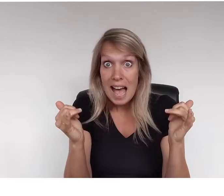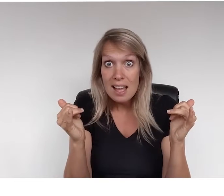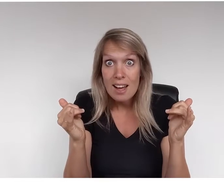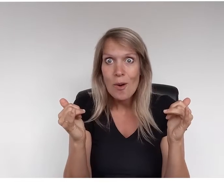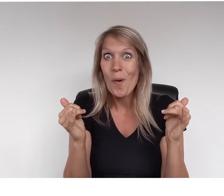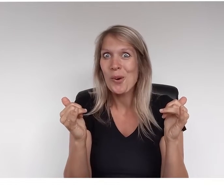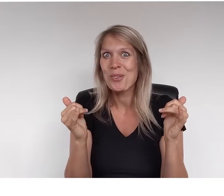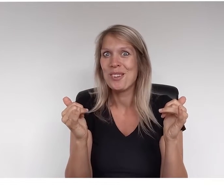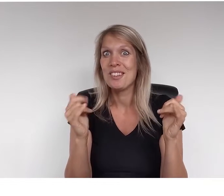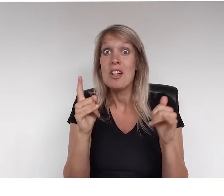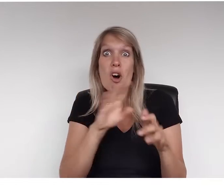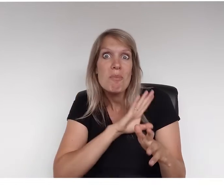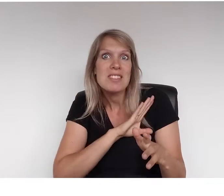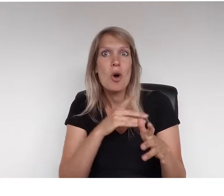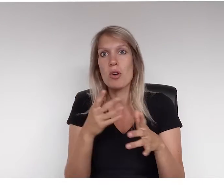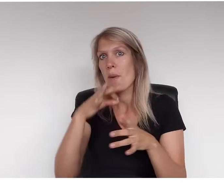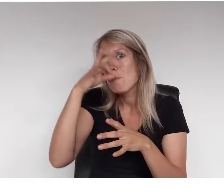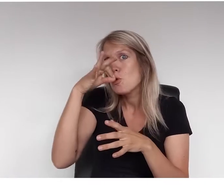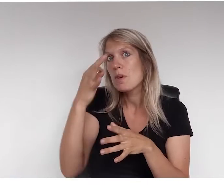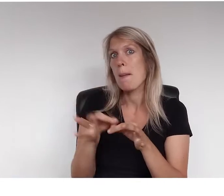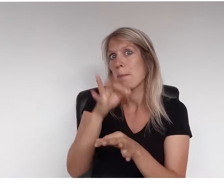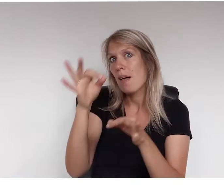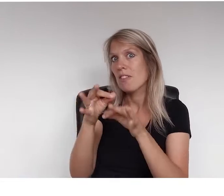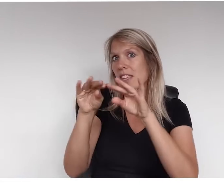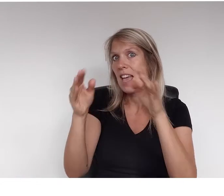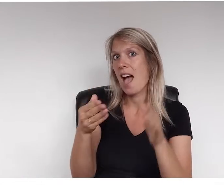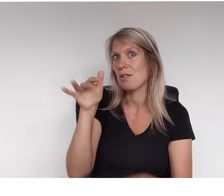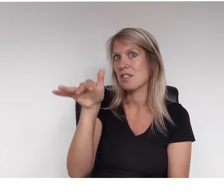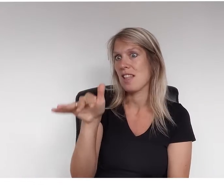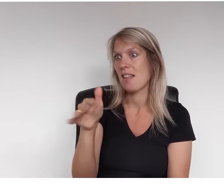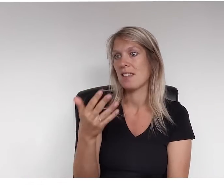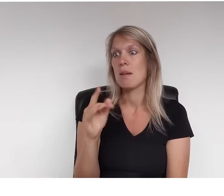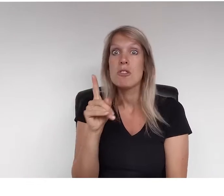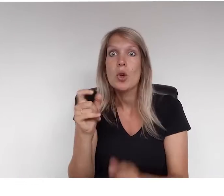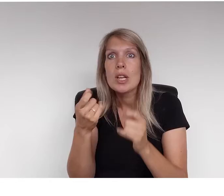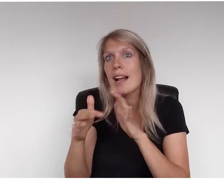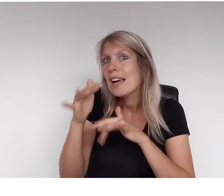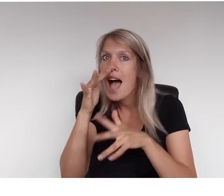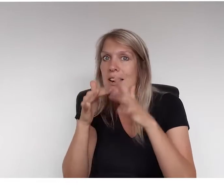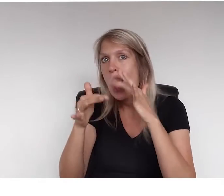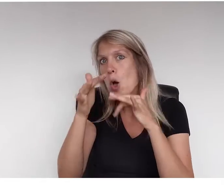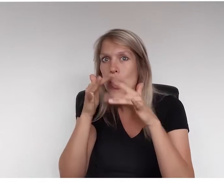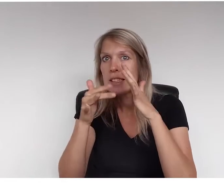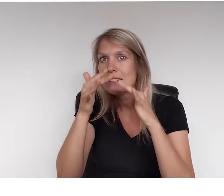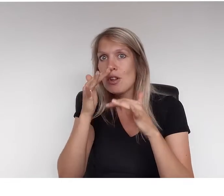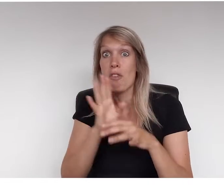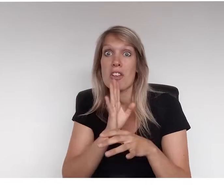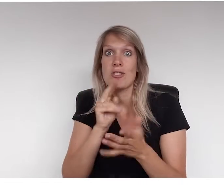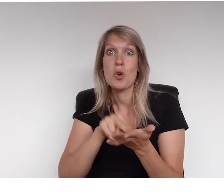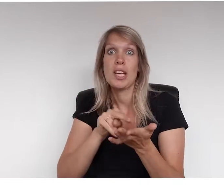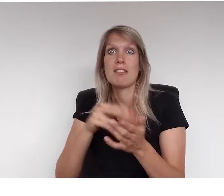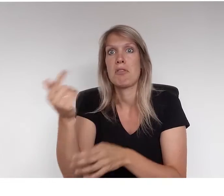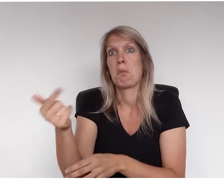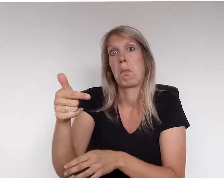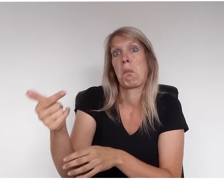Of heb je misschien ook bloemen en planten in je huis staan? Oh, ja? Misschien moet je er een keertje aan ruiken. Of een keer een plonsje water geven als het nodig is. Ja, ja.